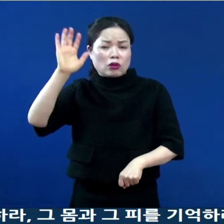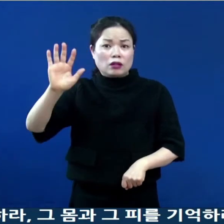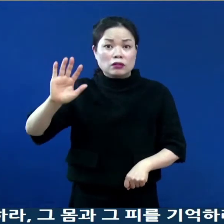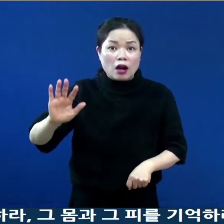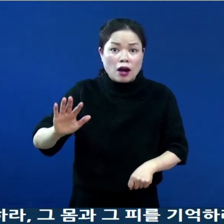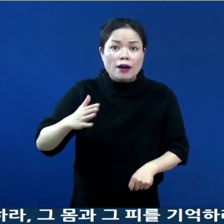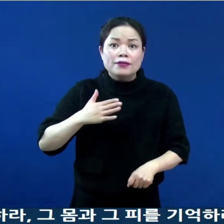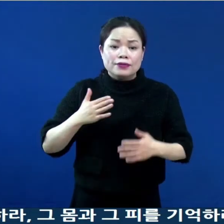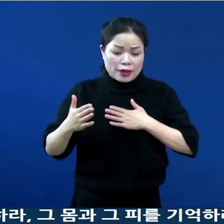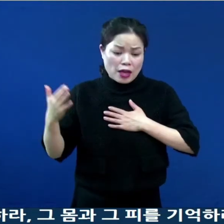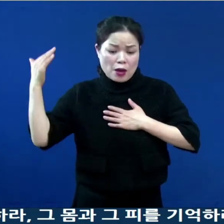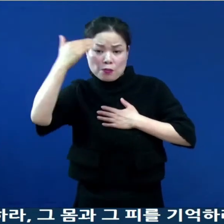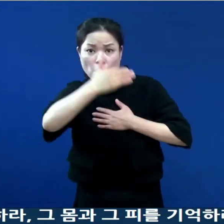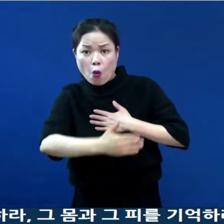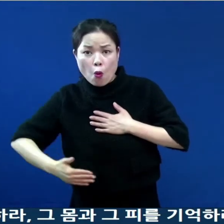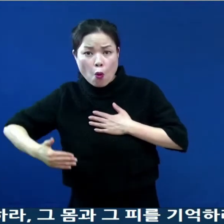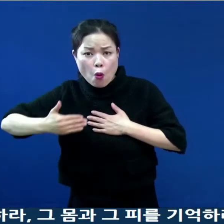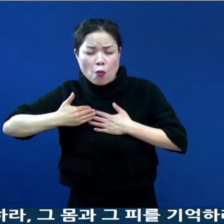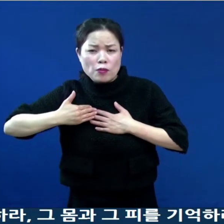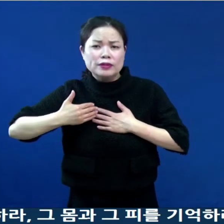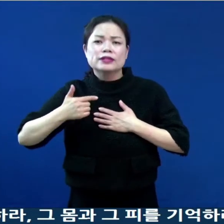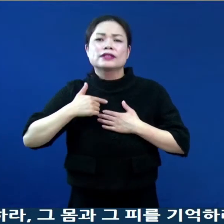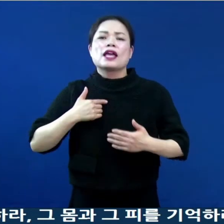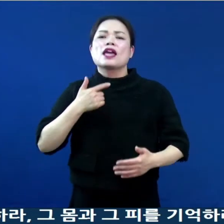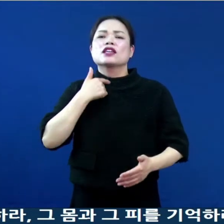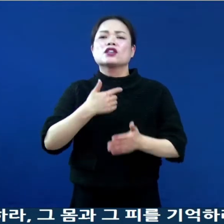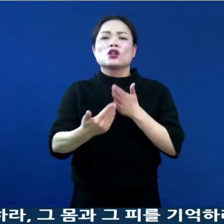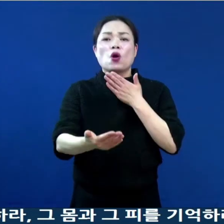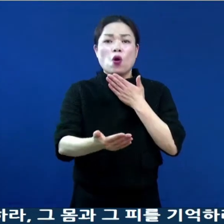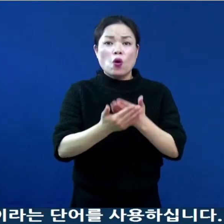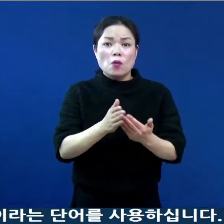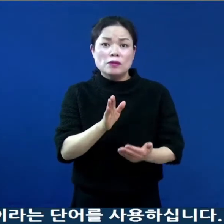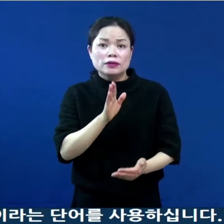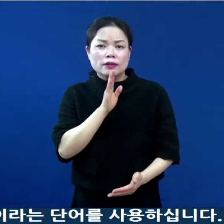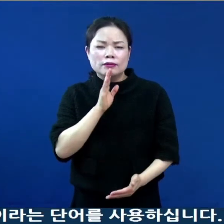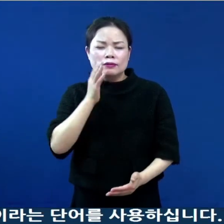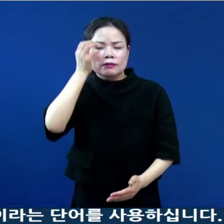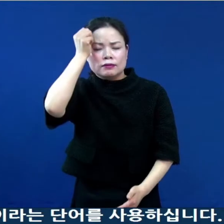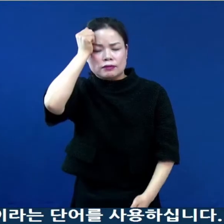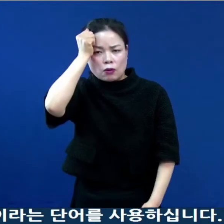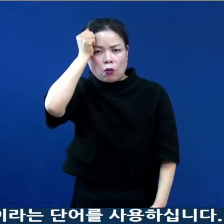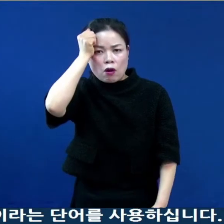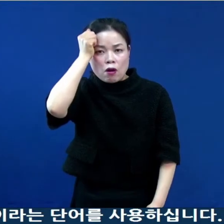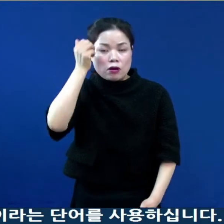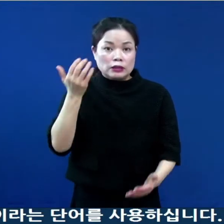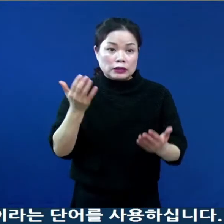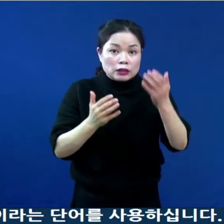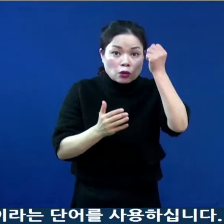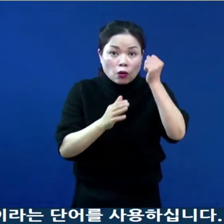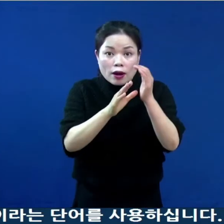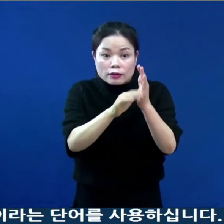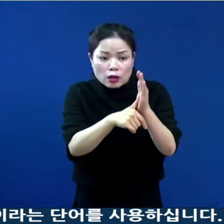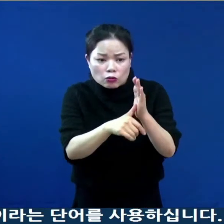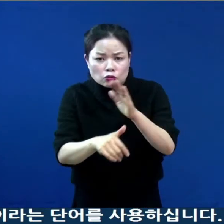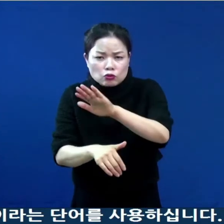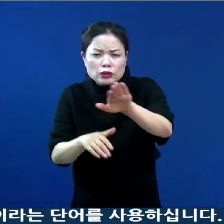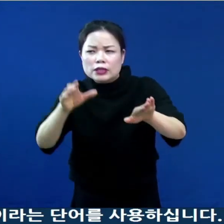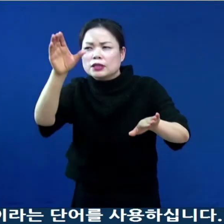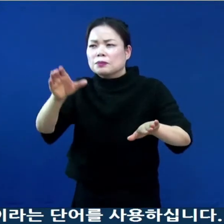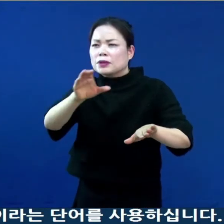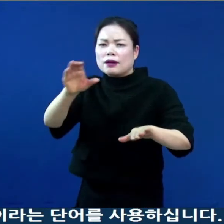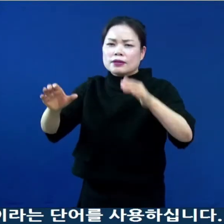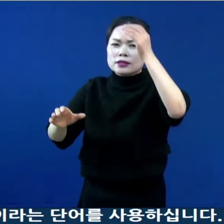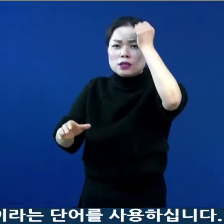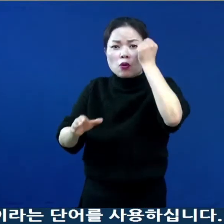아니라 내 몸이, 내 경험이 그 사실을 기억해서, 그 사실을 기억할 때, 우리가 십자가를